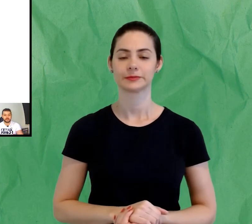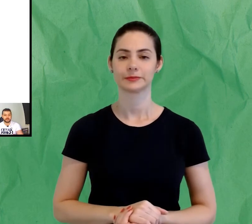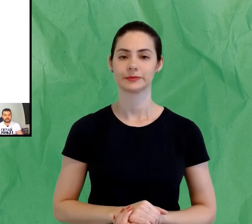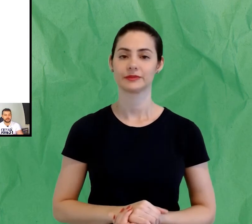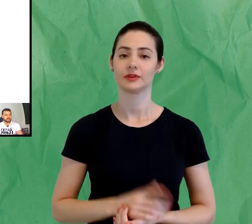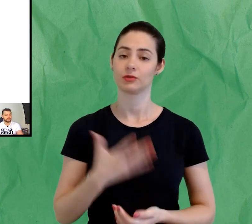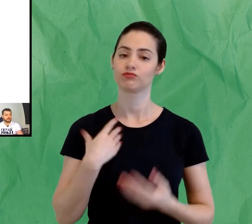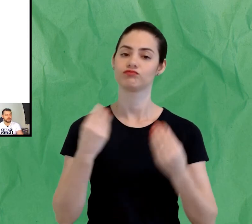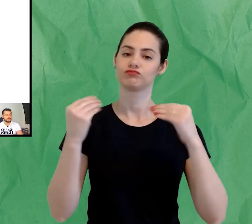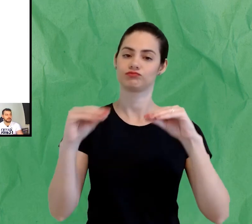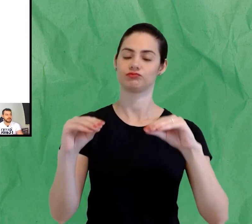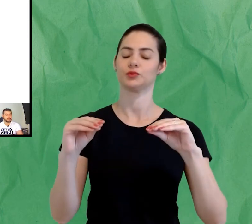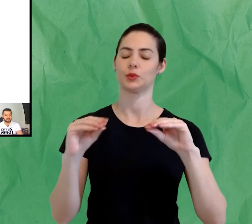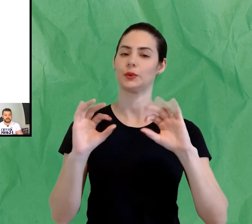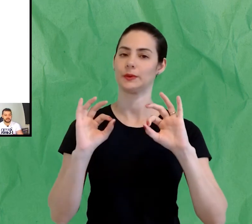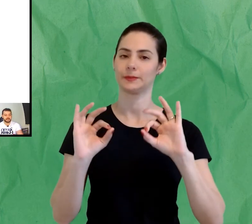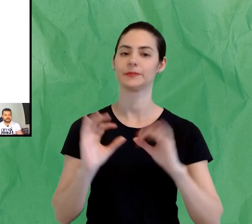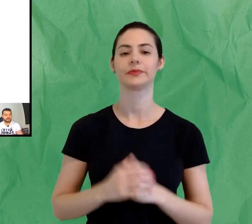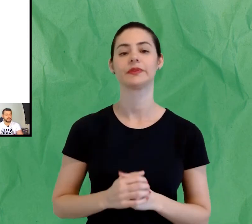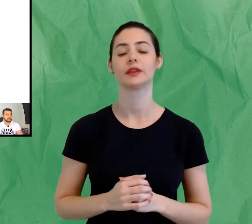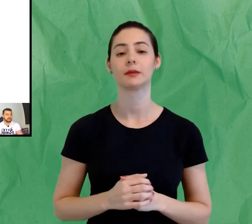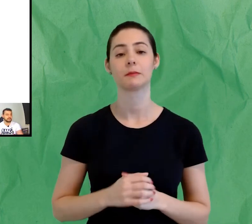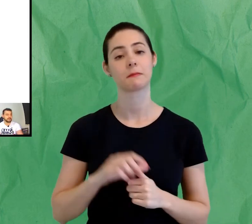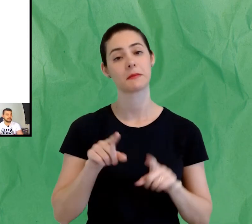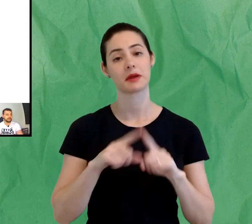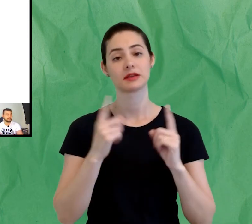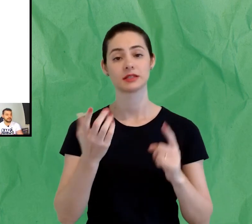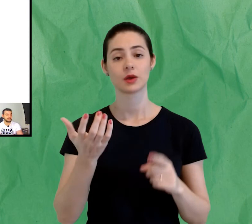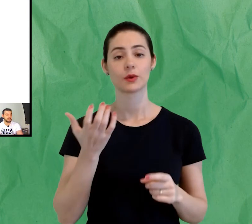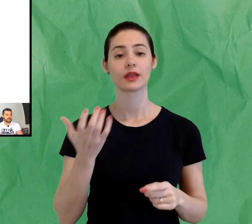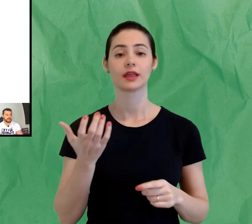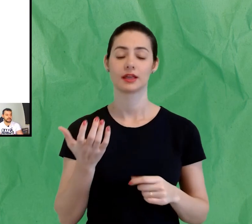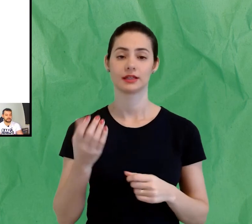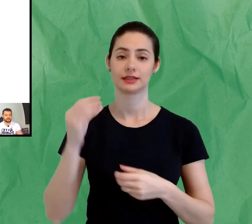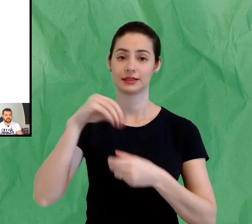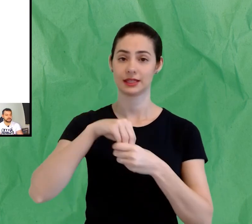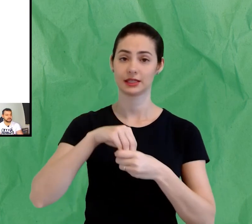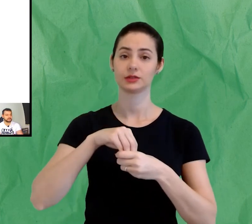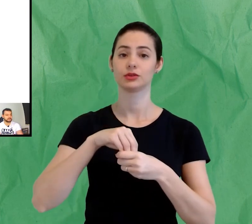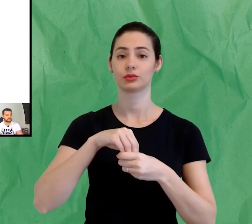o valor que eu quis informar. Mas se eu quisesse passar dentro do alert